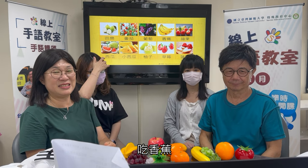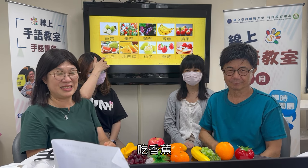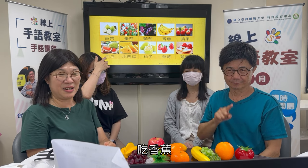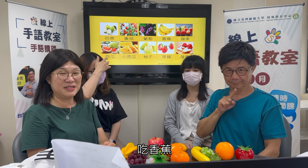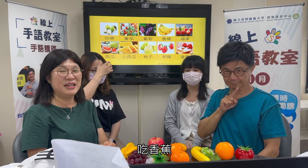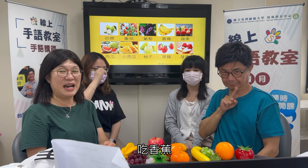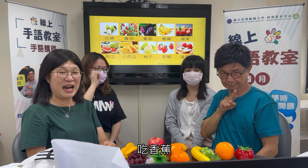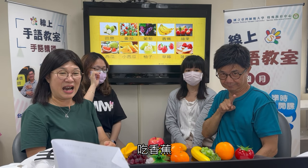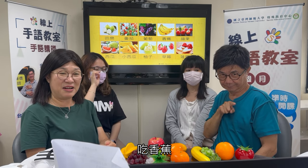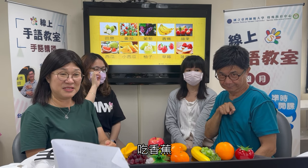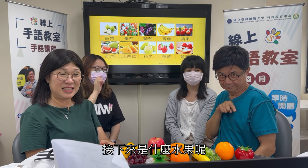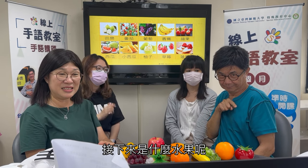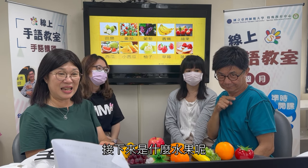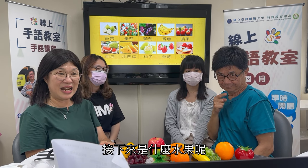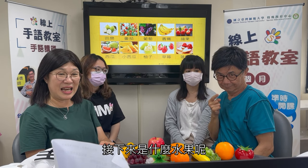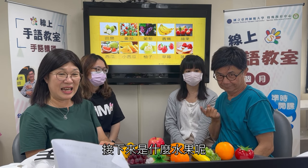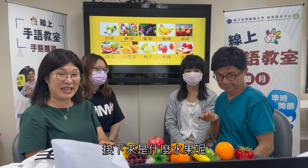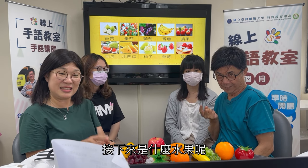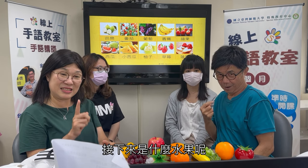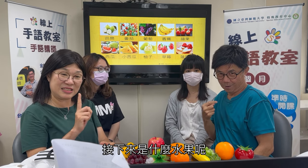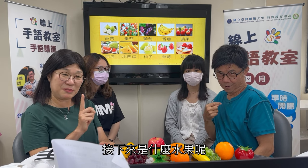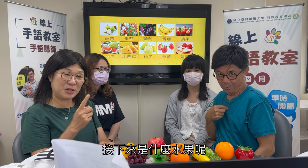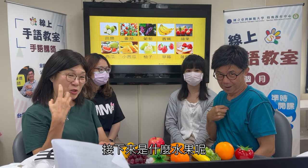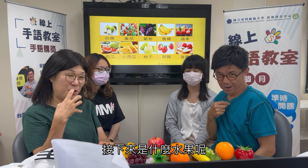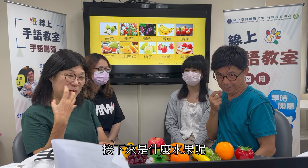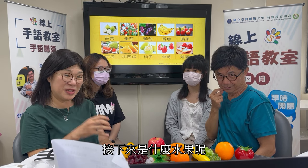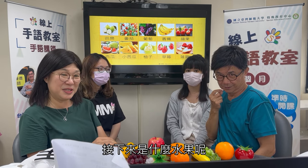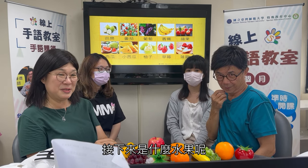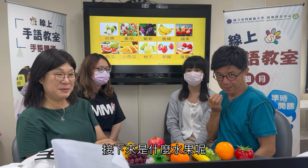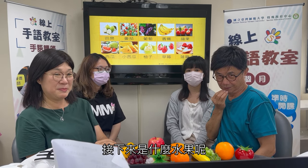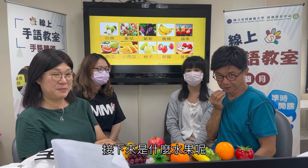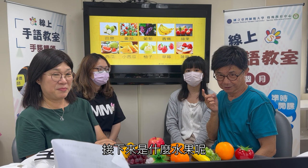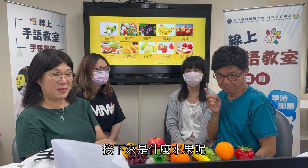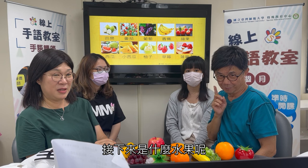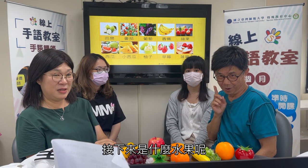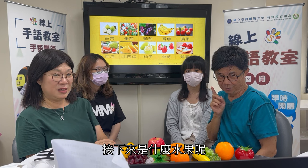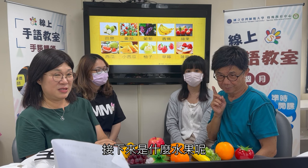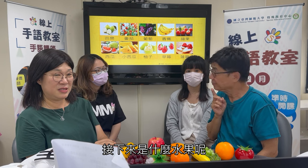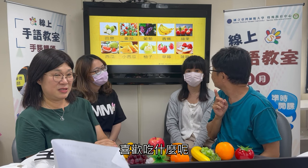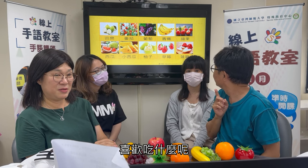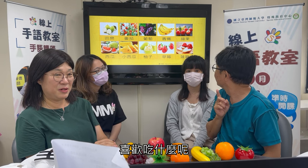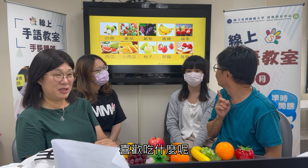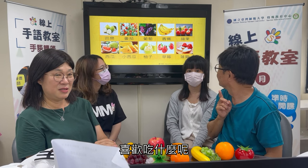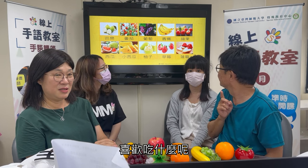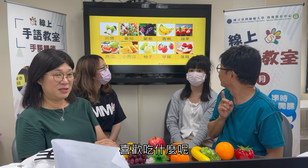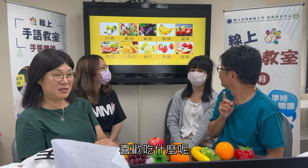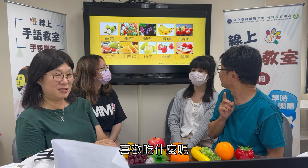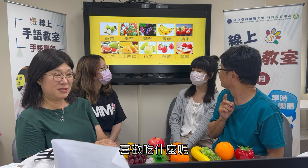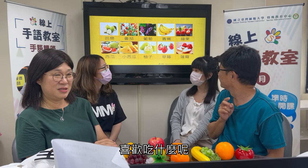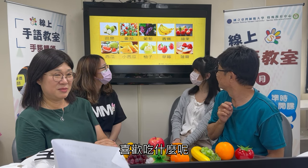蕉。好，接下来是什么水果呢？喜欢吃什么